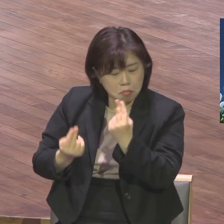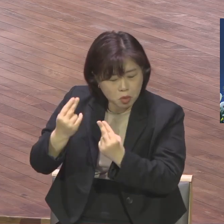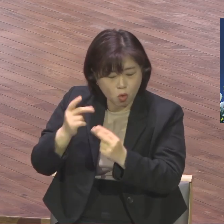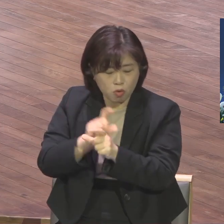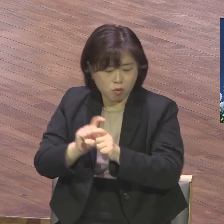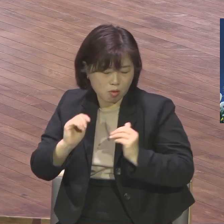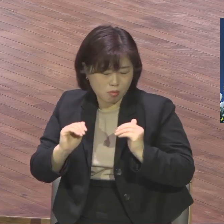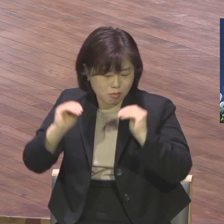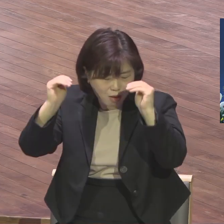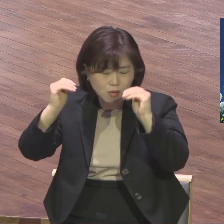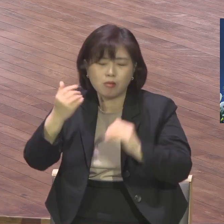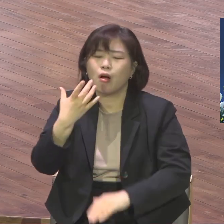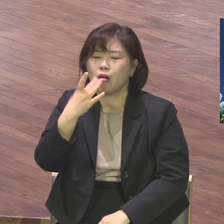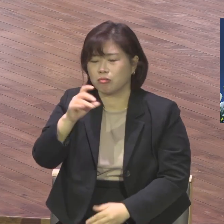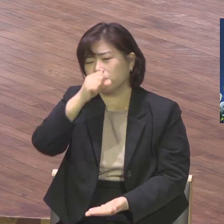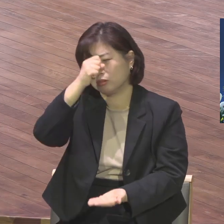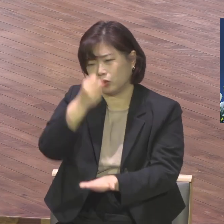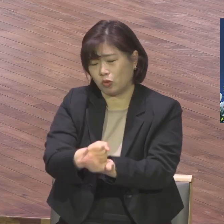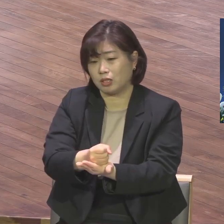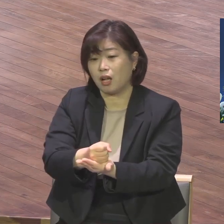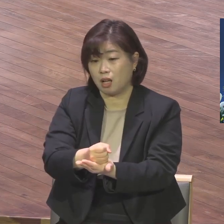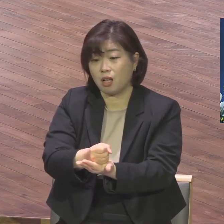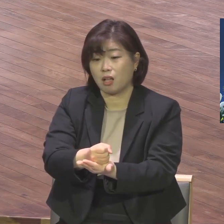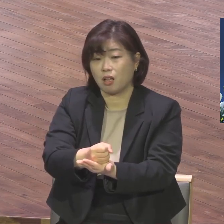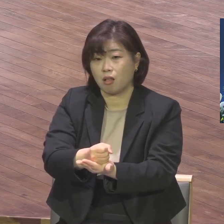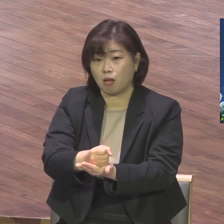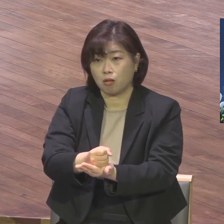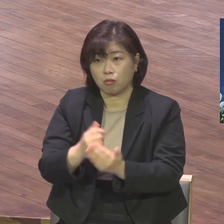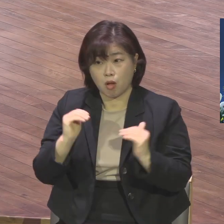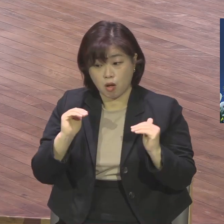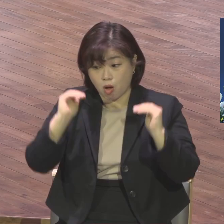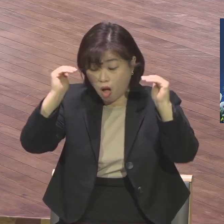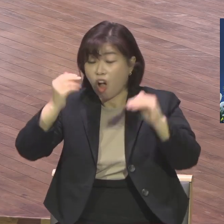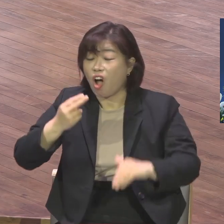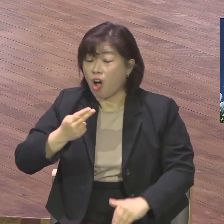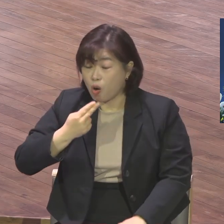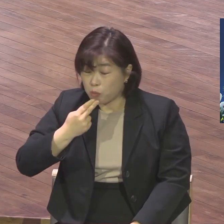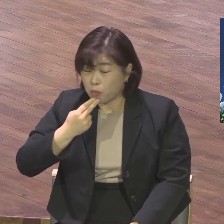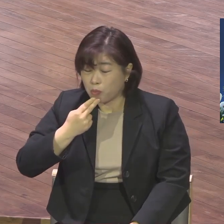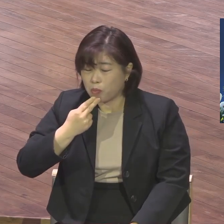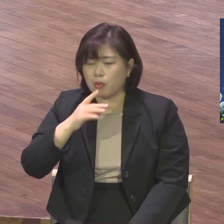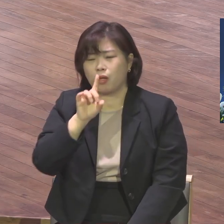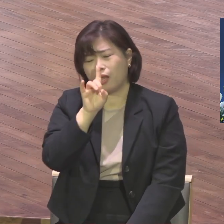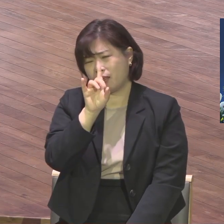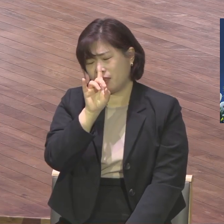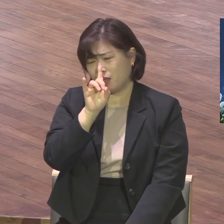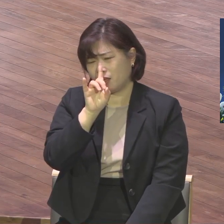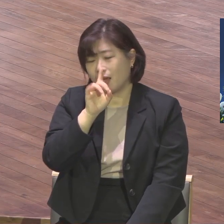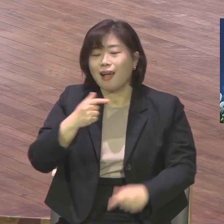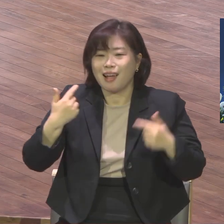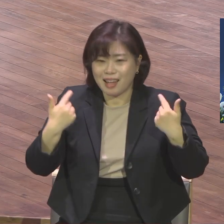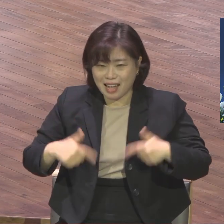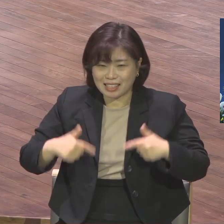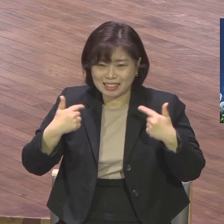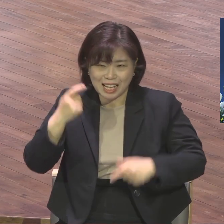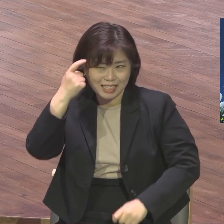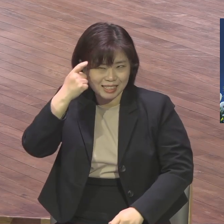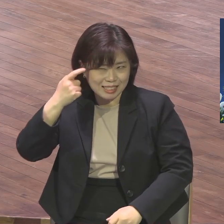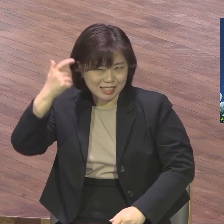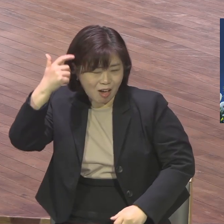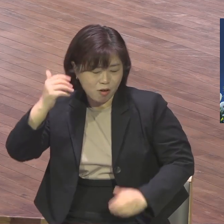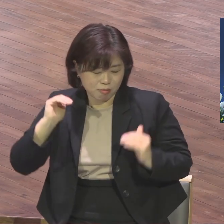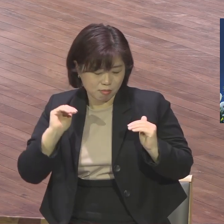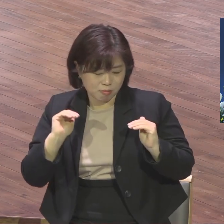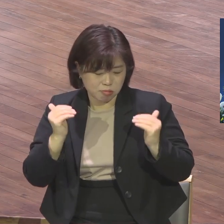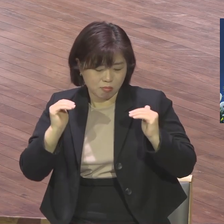한마디로 신앙생활은요, 영적 성장을 이루는 변화의 연속이 되어야 돼요. 계속